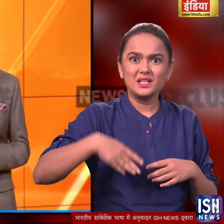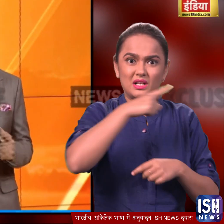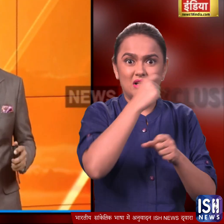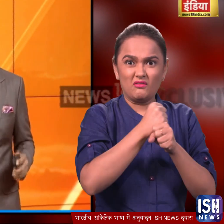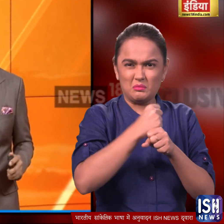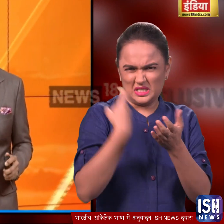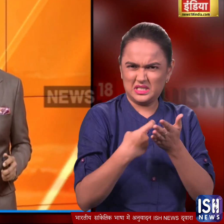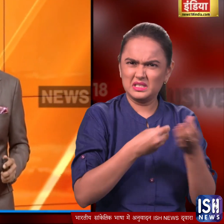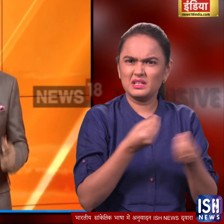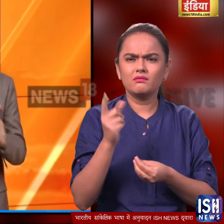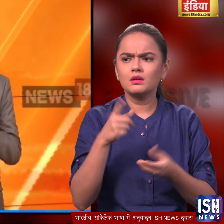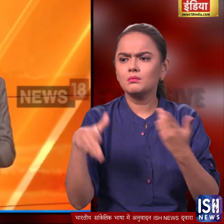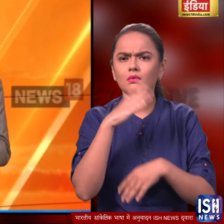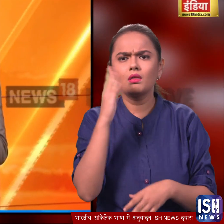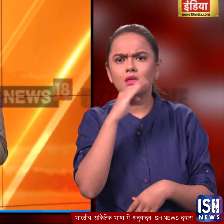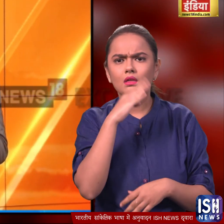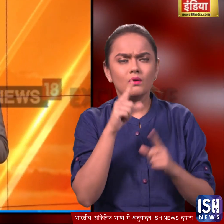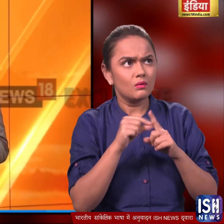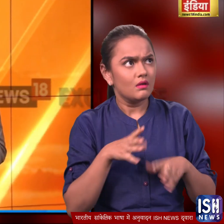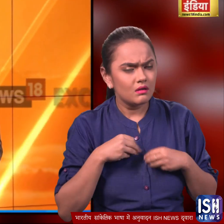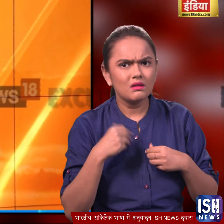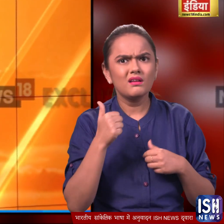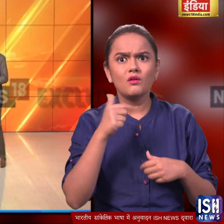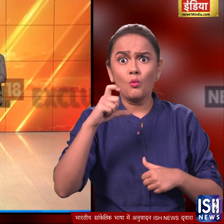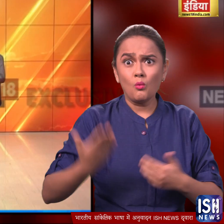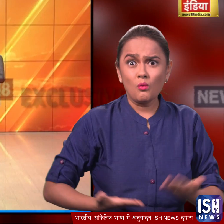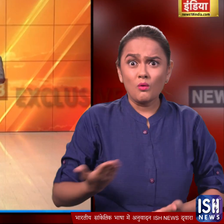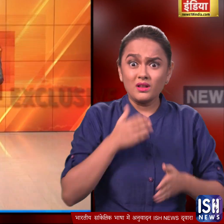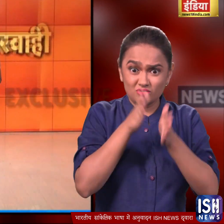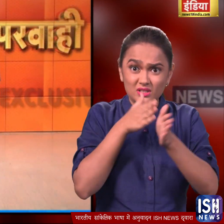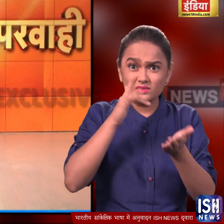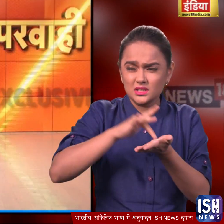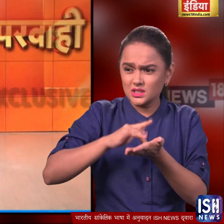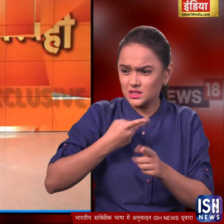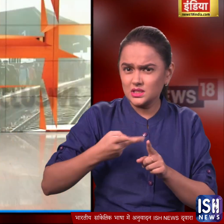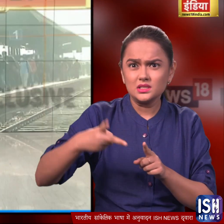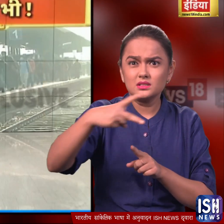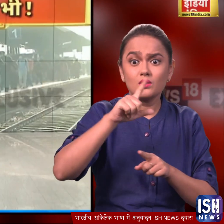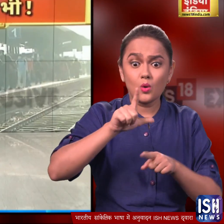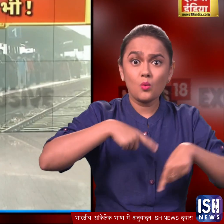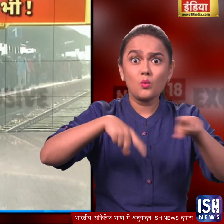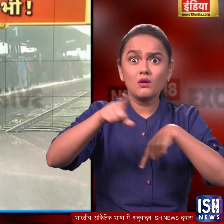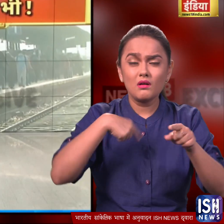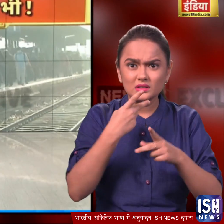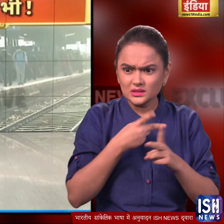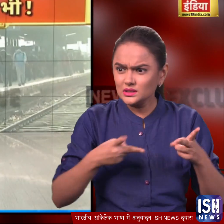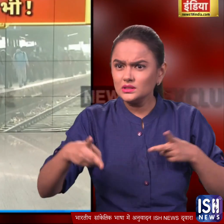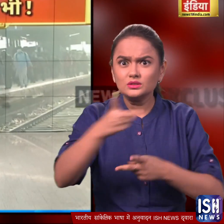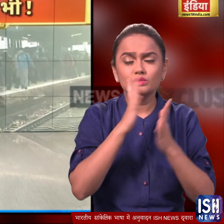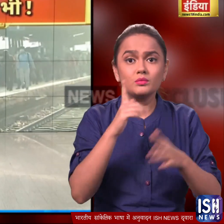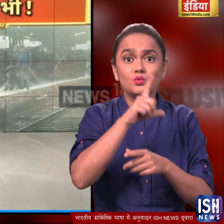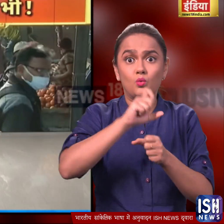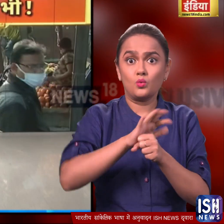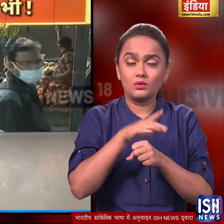का कुछ खास असर नहीं दिखा। सरकार की सख्ती के बावजूद कोलकाता के अलग अलग रेलवे स्टेशनों पर कई लोकल ट्रेनें लोगों से लद गईं।